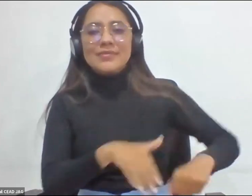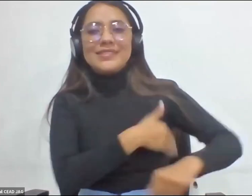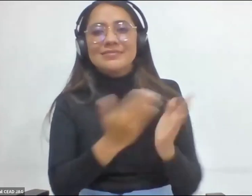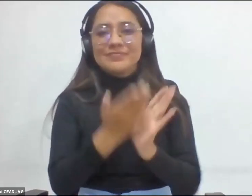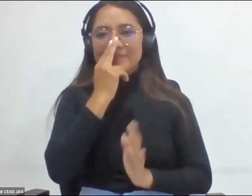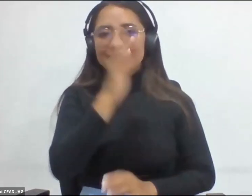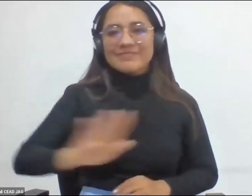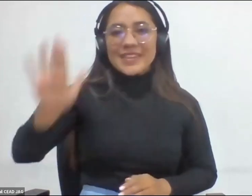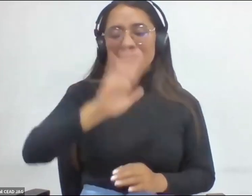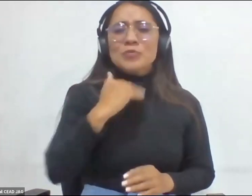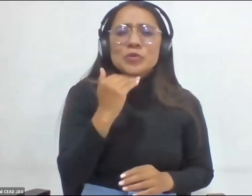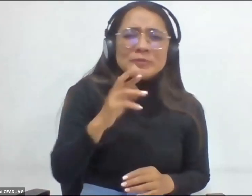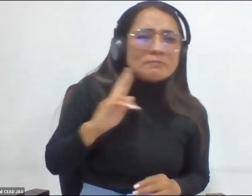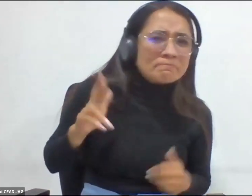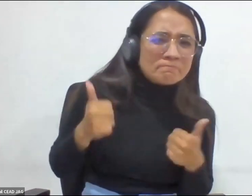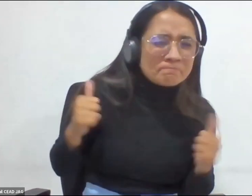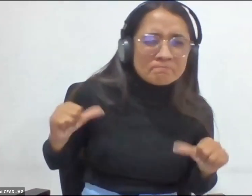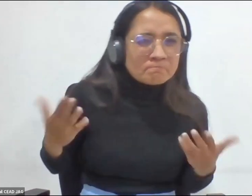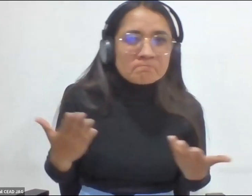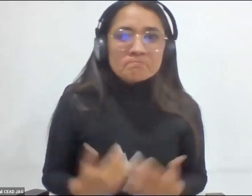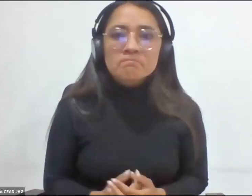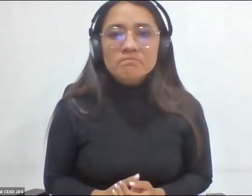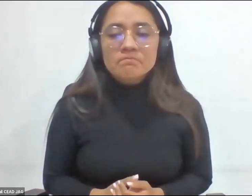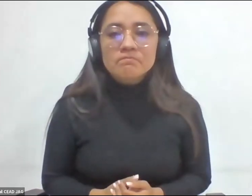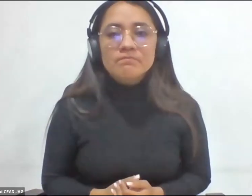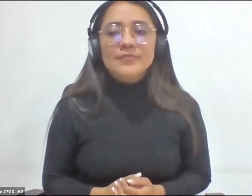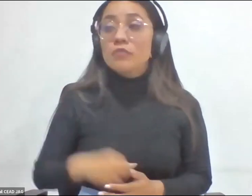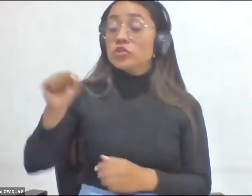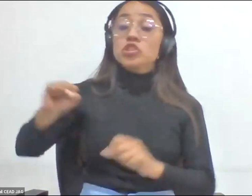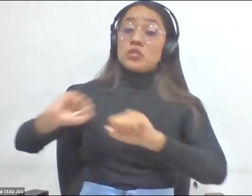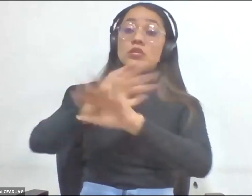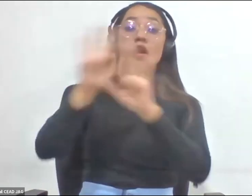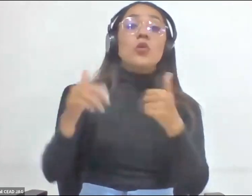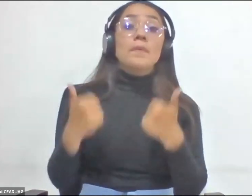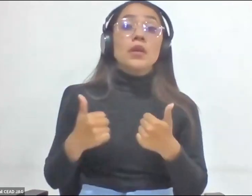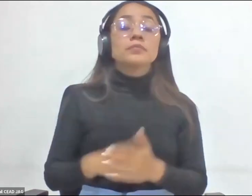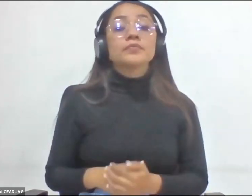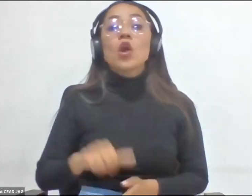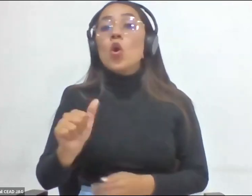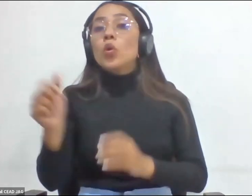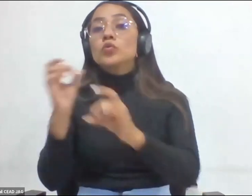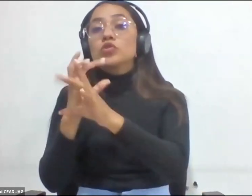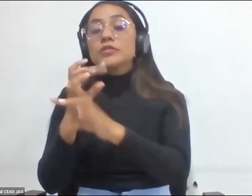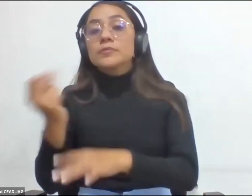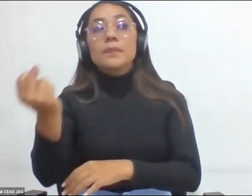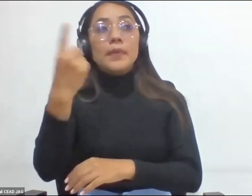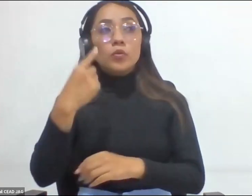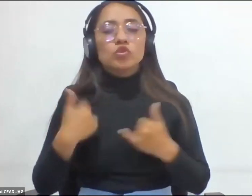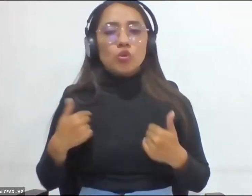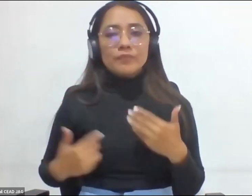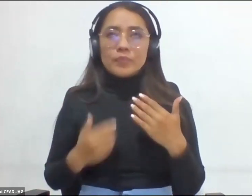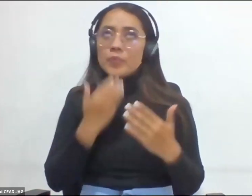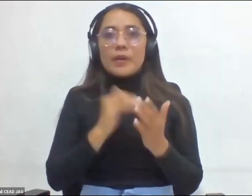no sé si con eso te respondo la pregunta Sandra Claro que sí Angie hay otra pregunta habiendo iniciado mi programa